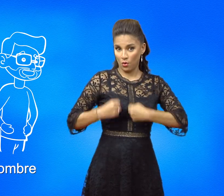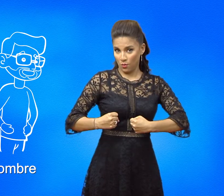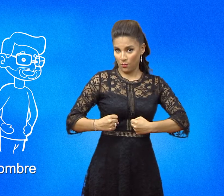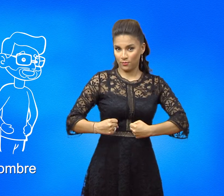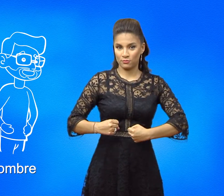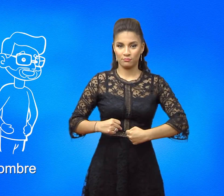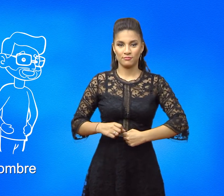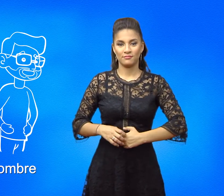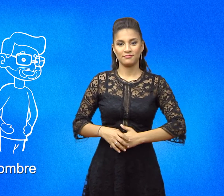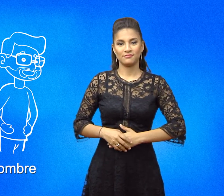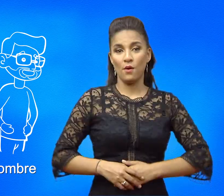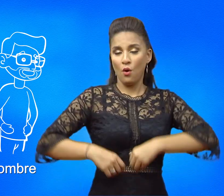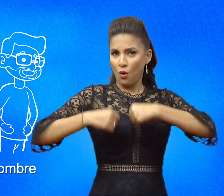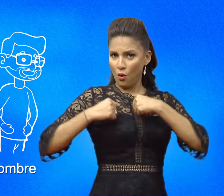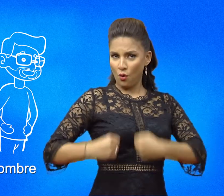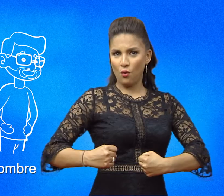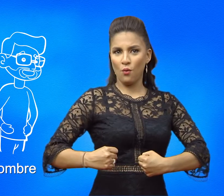hombre hombre